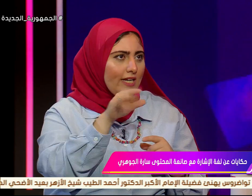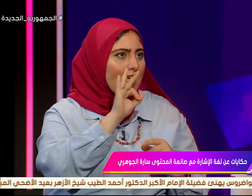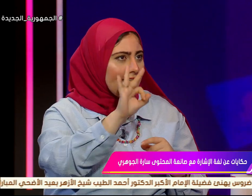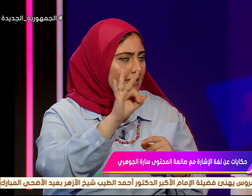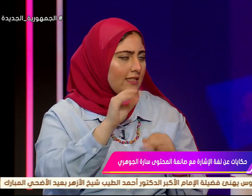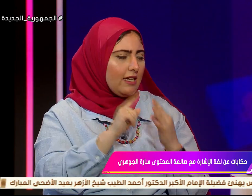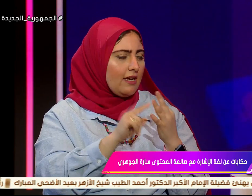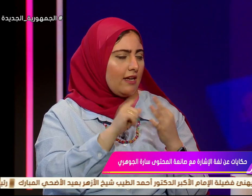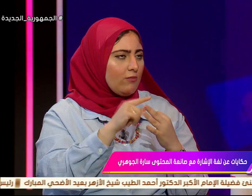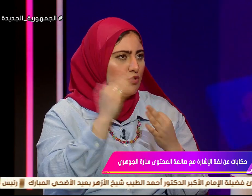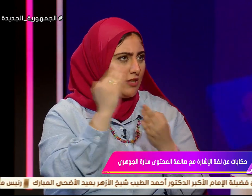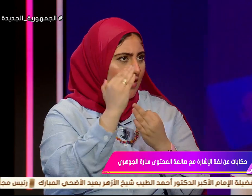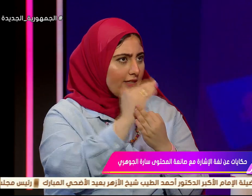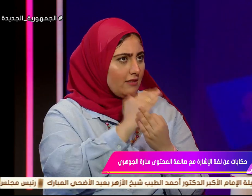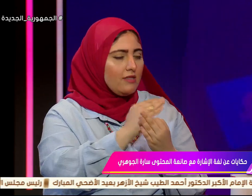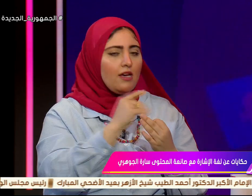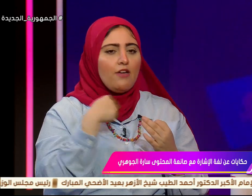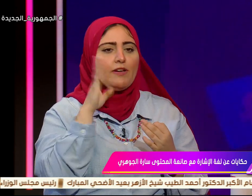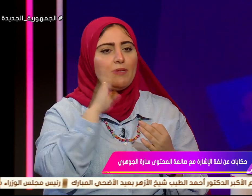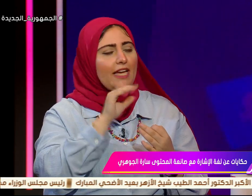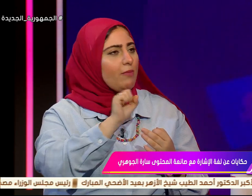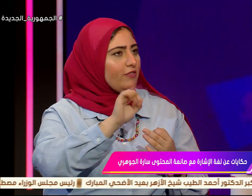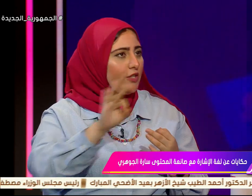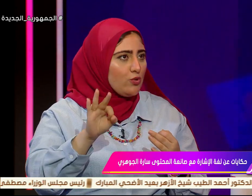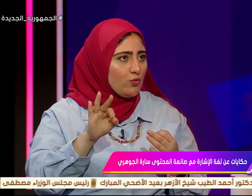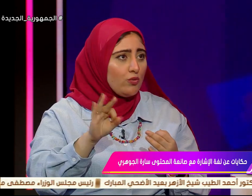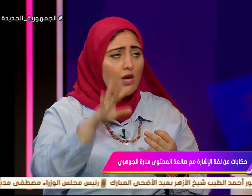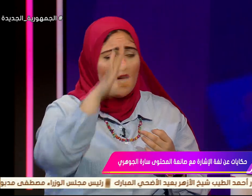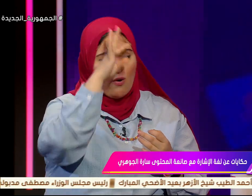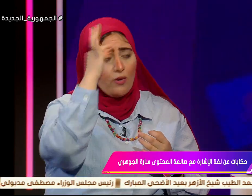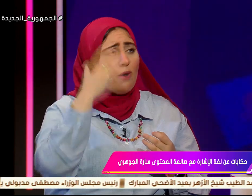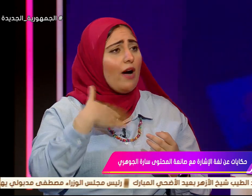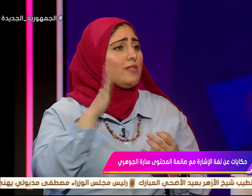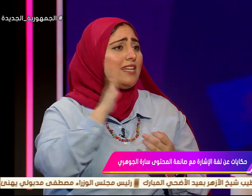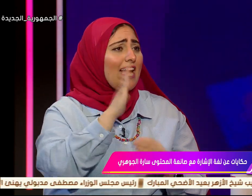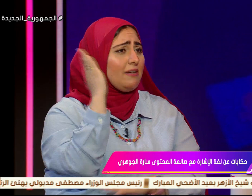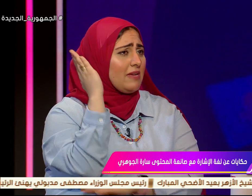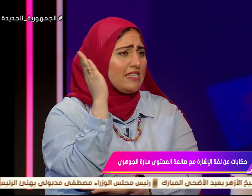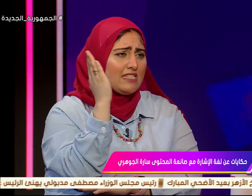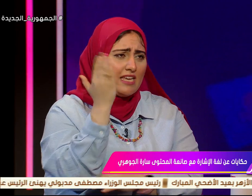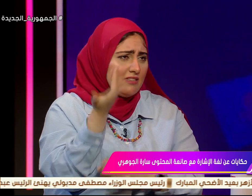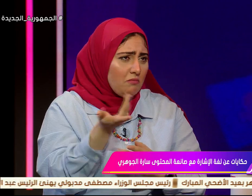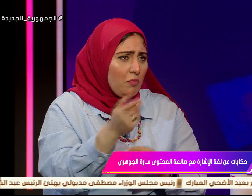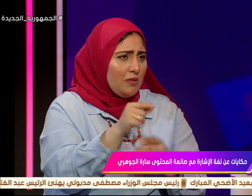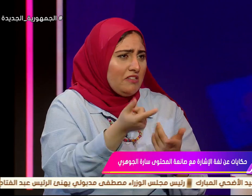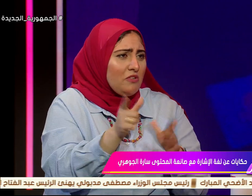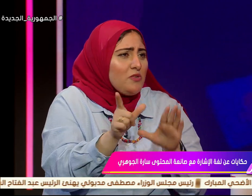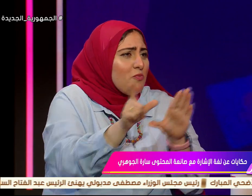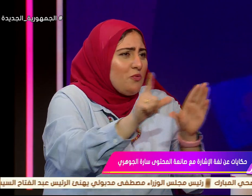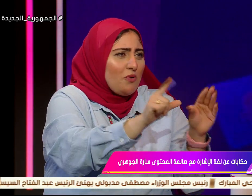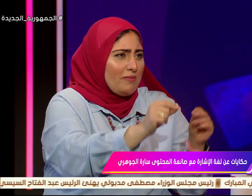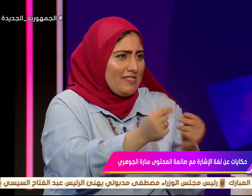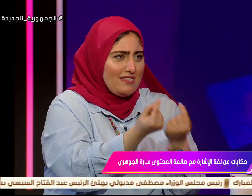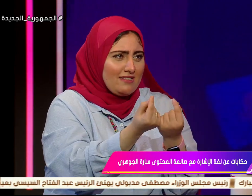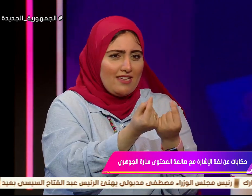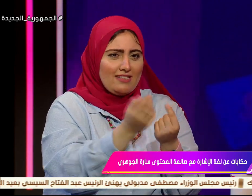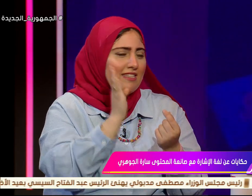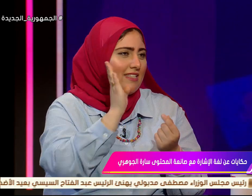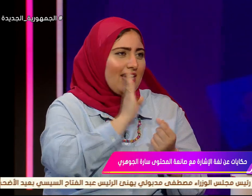هي 3 مستويات فانا بتعلمها في 3 شهور. ولو عاوزة اتعلم اساسيات ممكن اسبوع بس